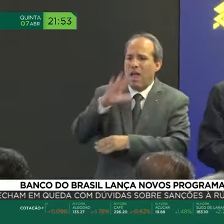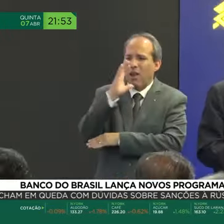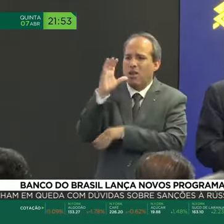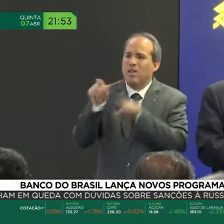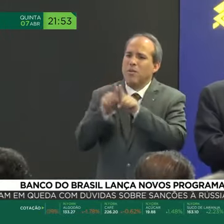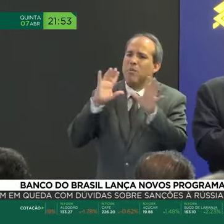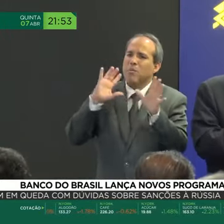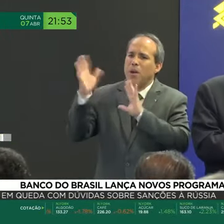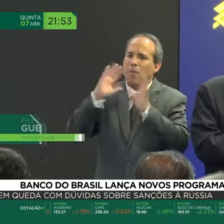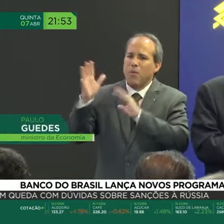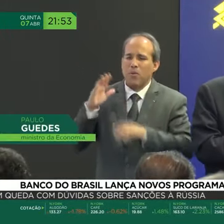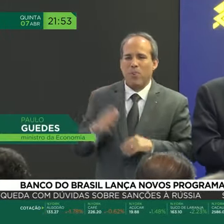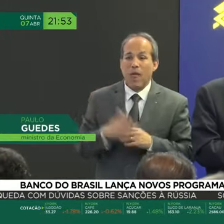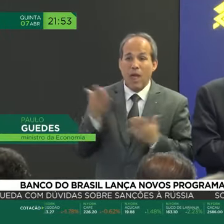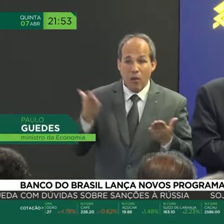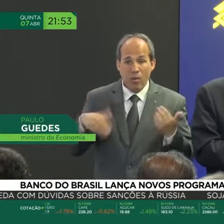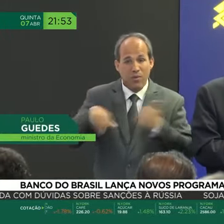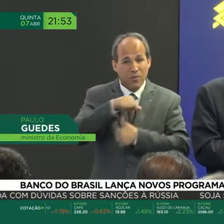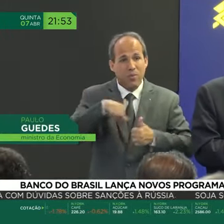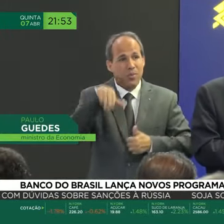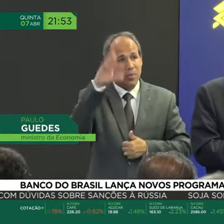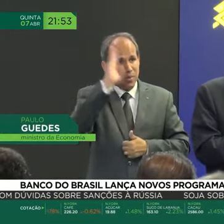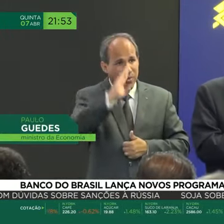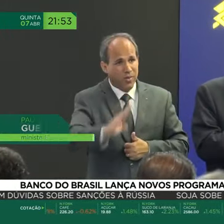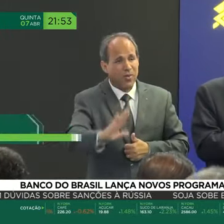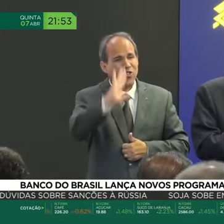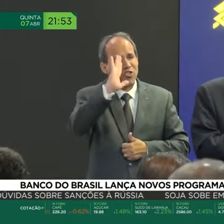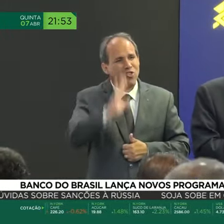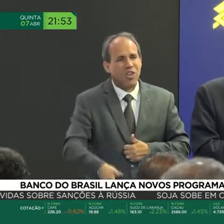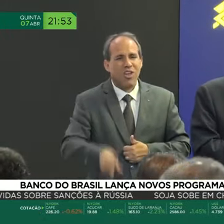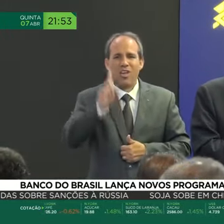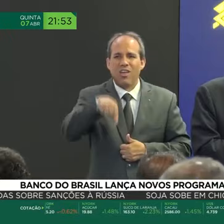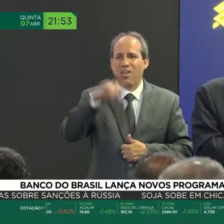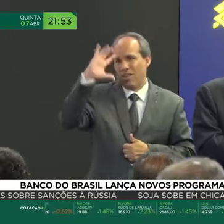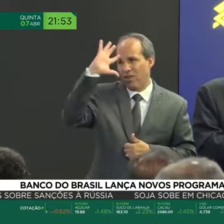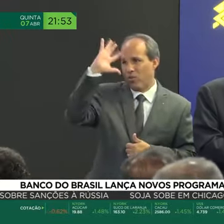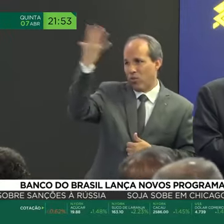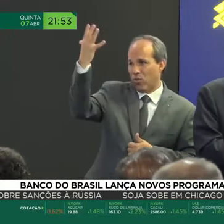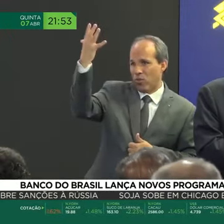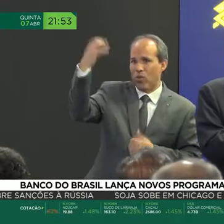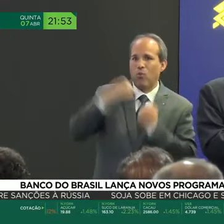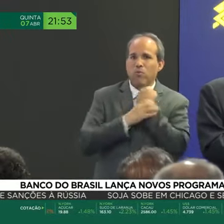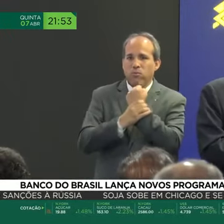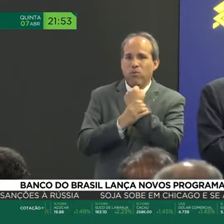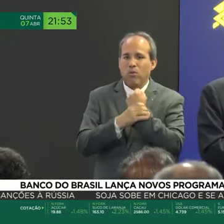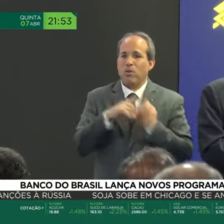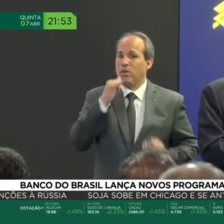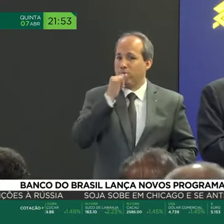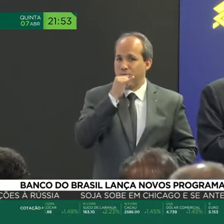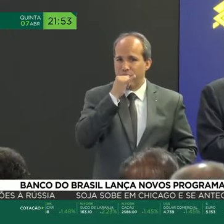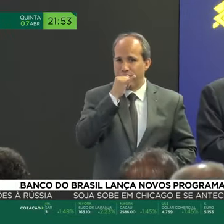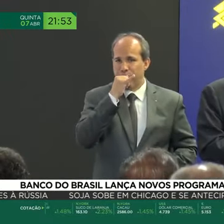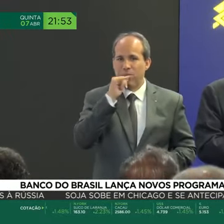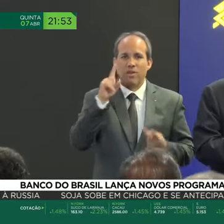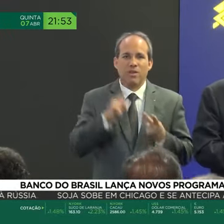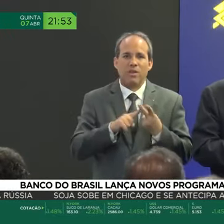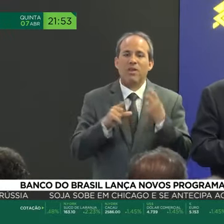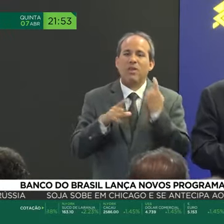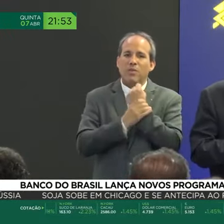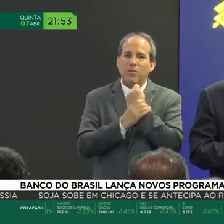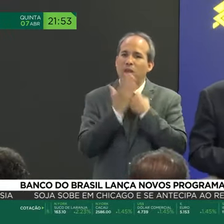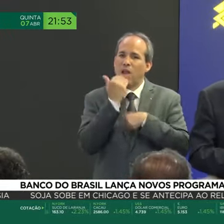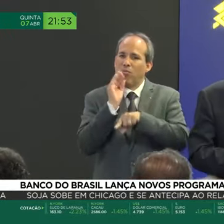limpa o Brasil é a partir de agora é a solução da segurança energética e